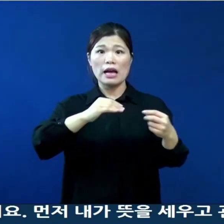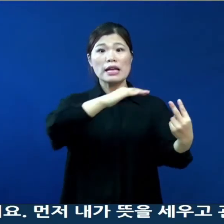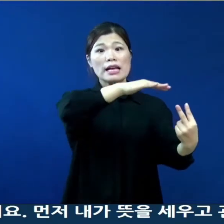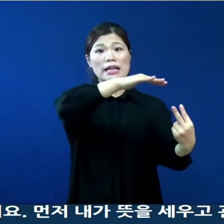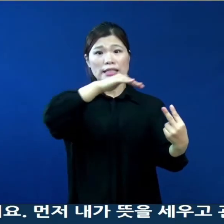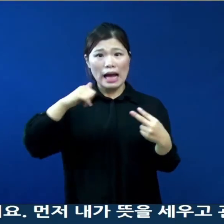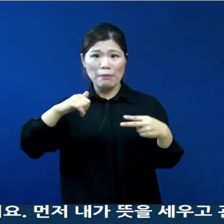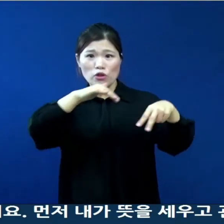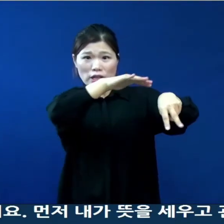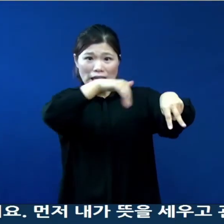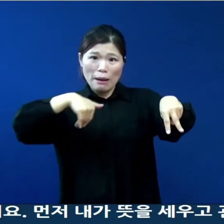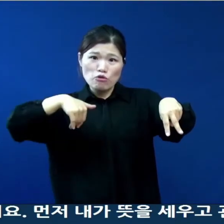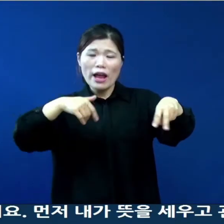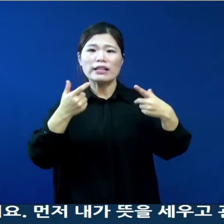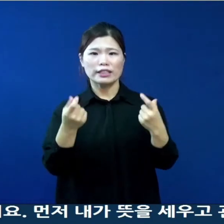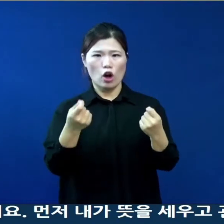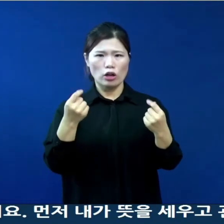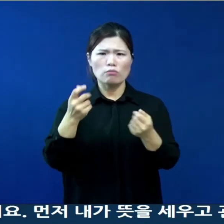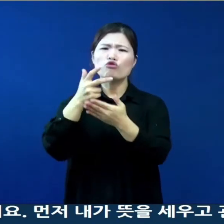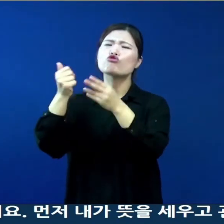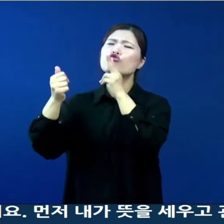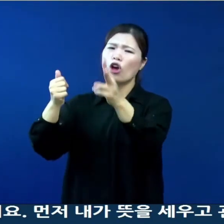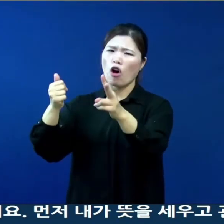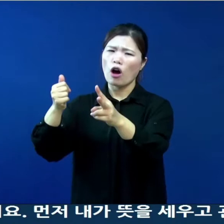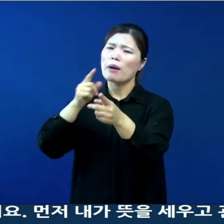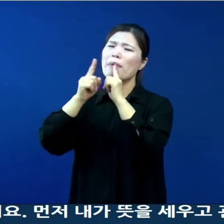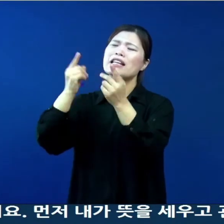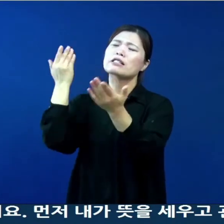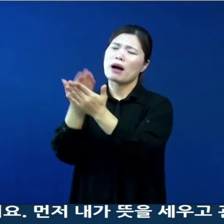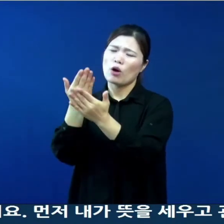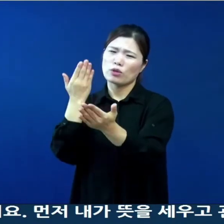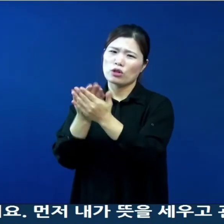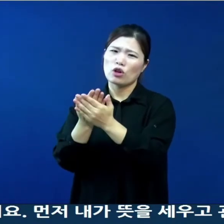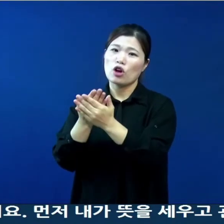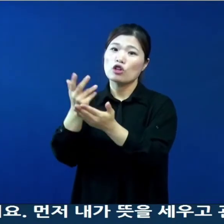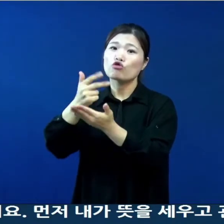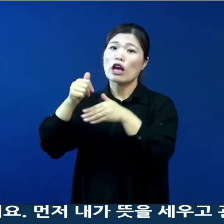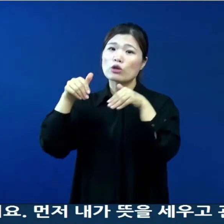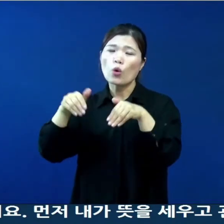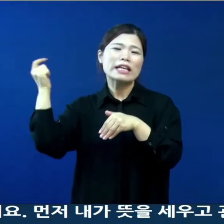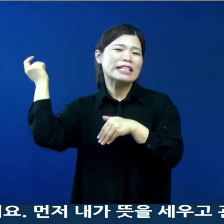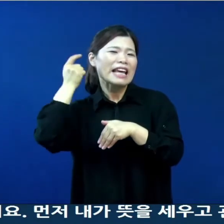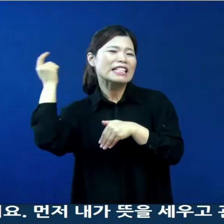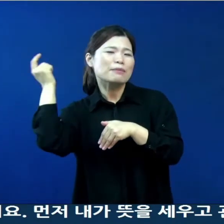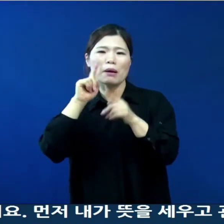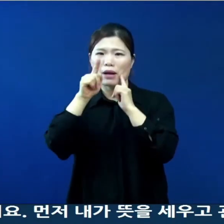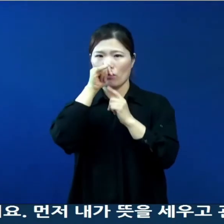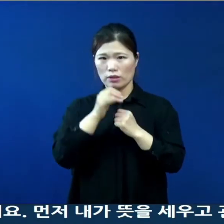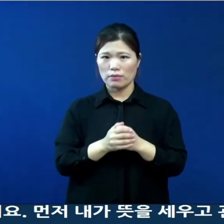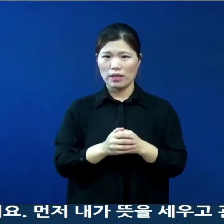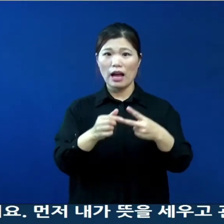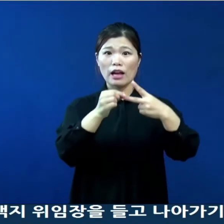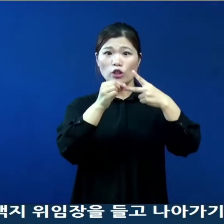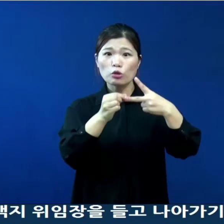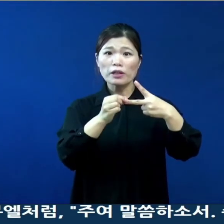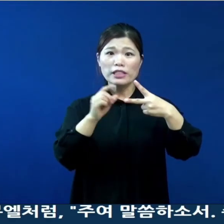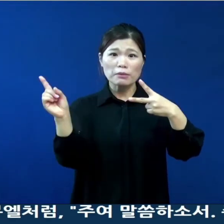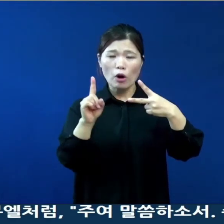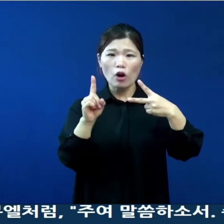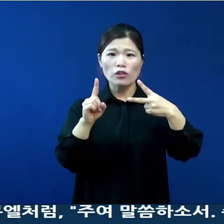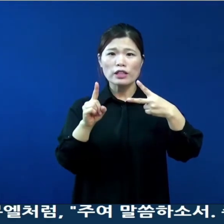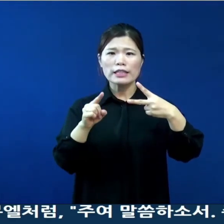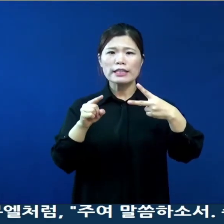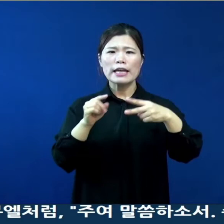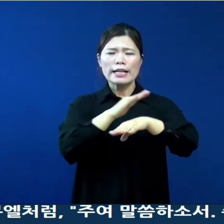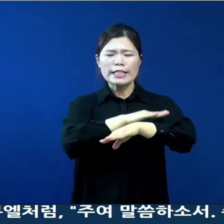주의 종이 듣겠나이다. 두 번째입니다. 청종하기 위한 기도를 하기 위해서 기도의